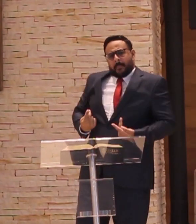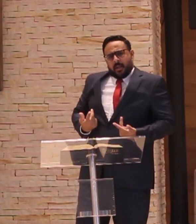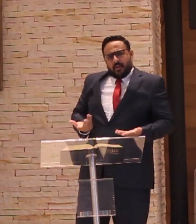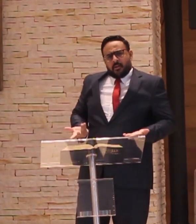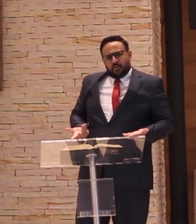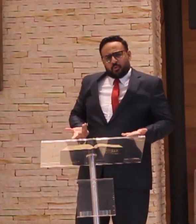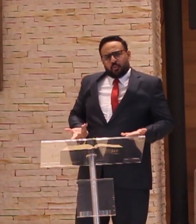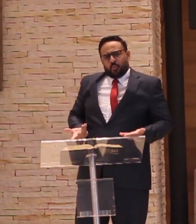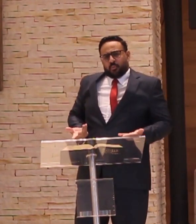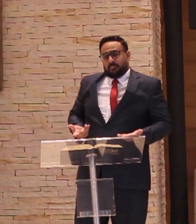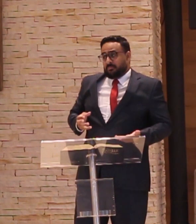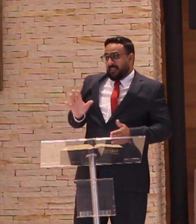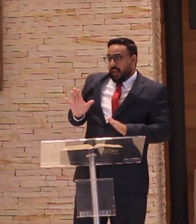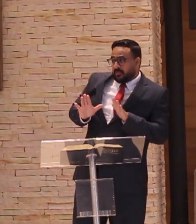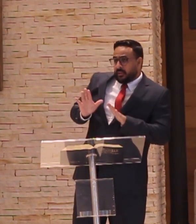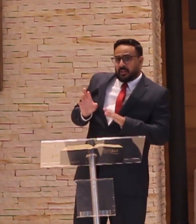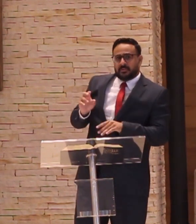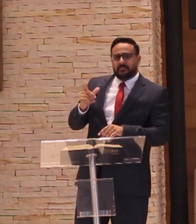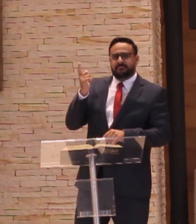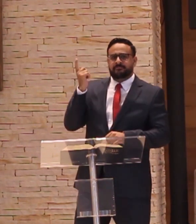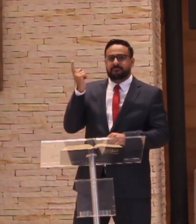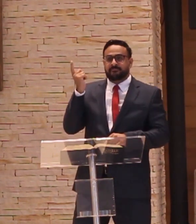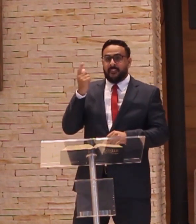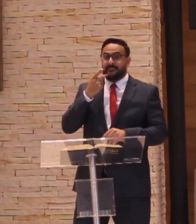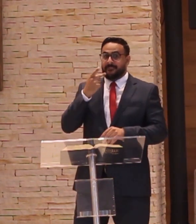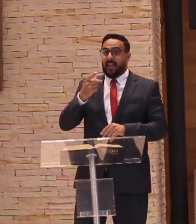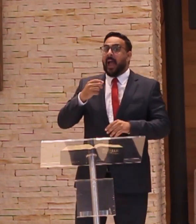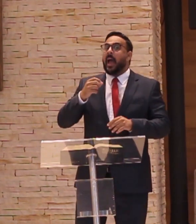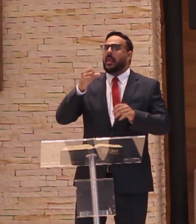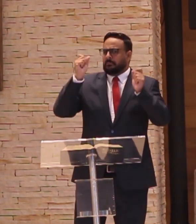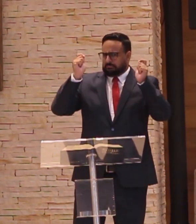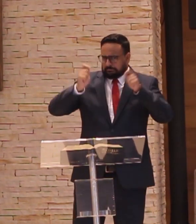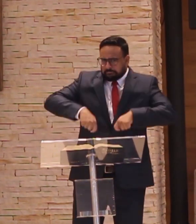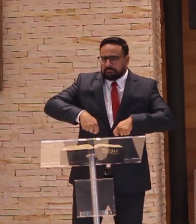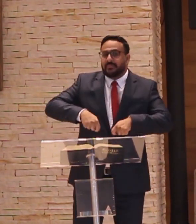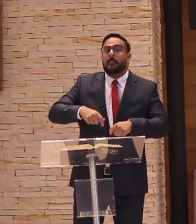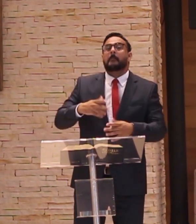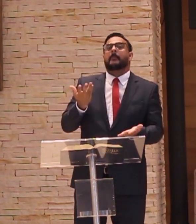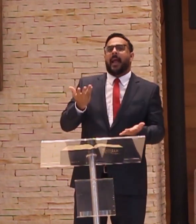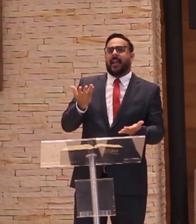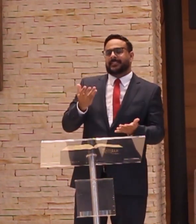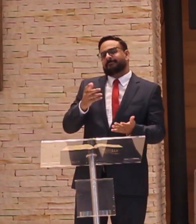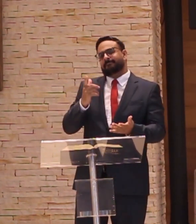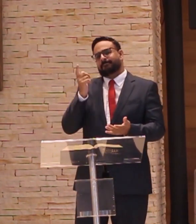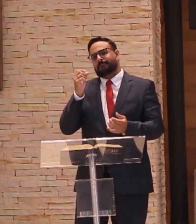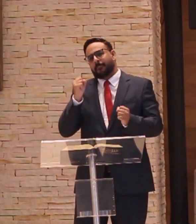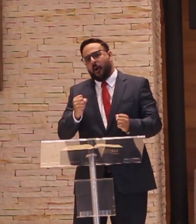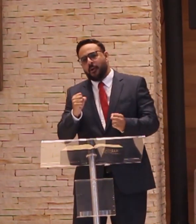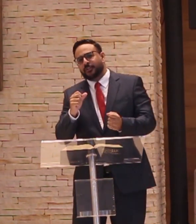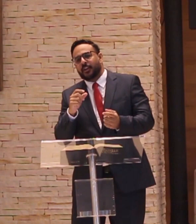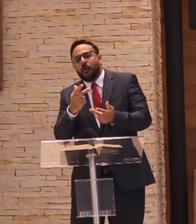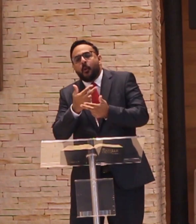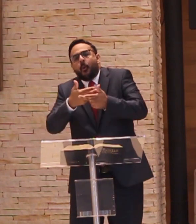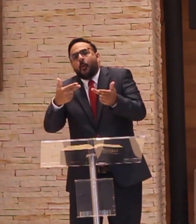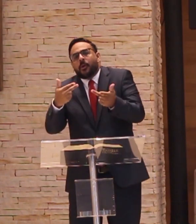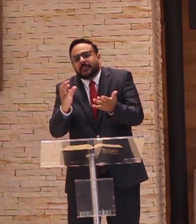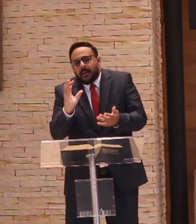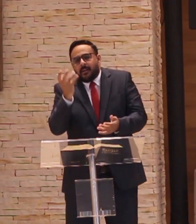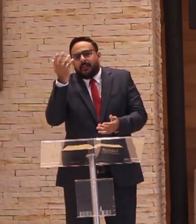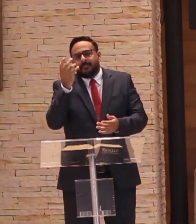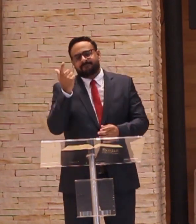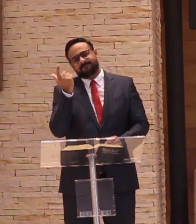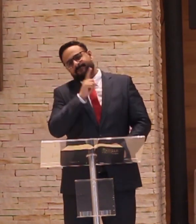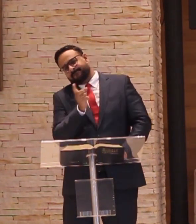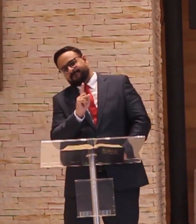que ninguém consegue fazer porque há limites humanos. Às vezes, as pessoas falam que são capazes de fazer as coisas, mas na hora